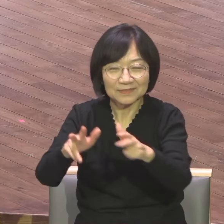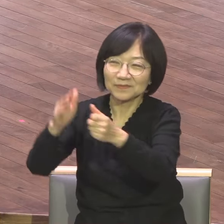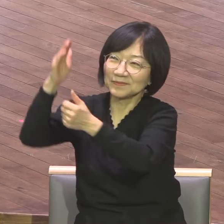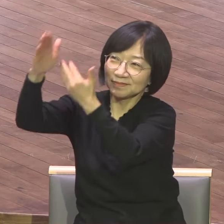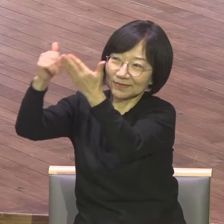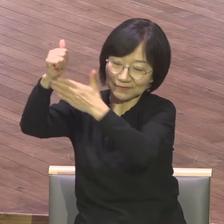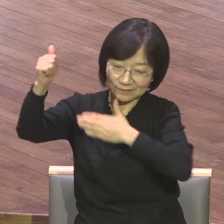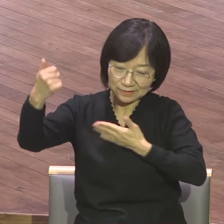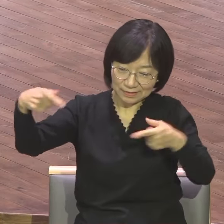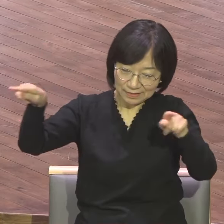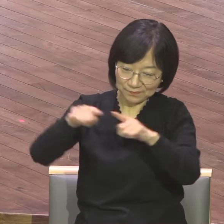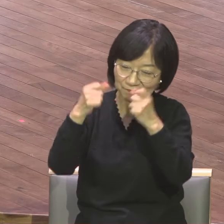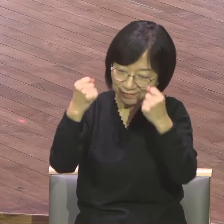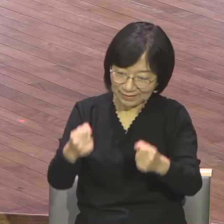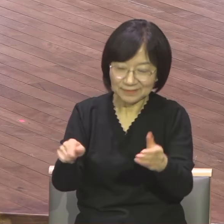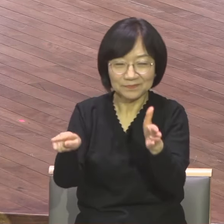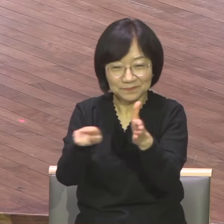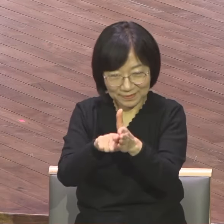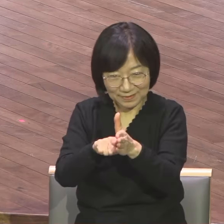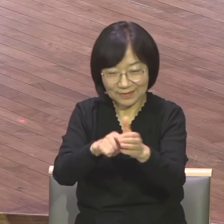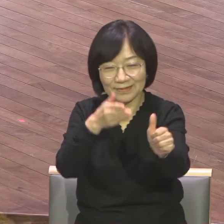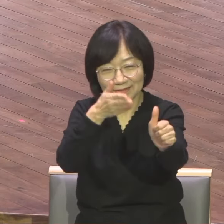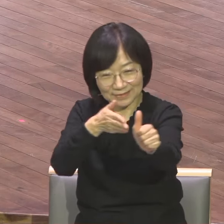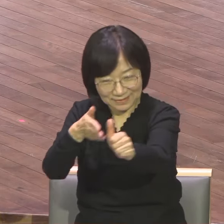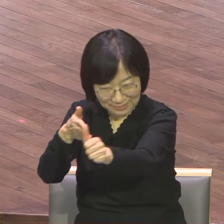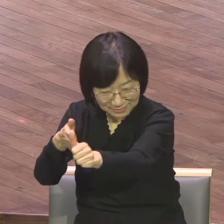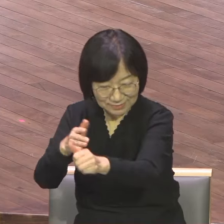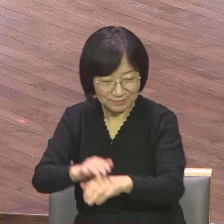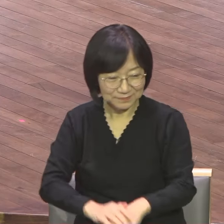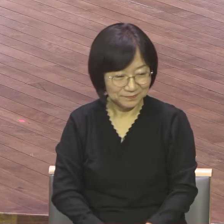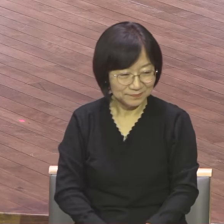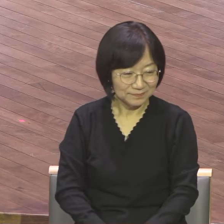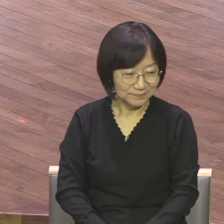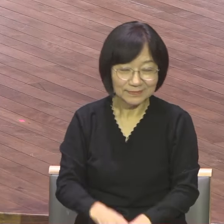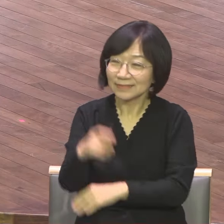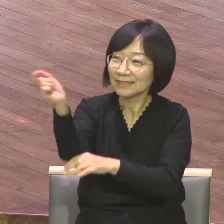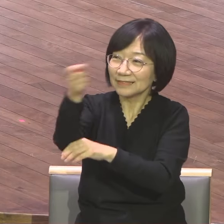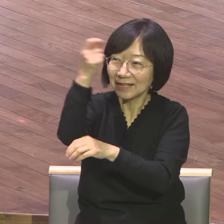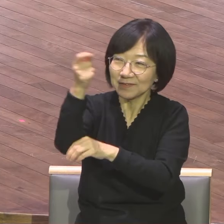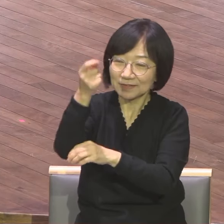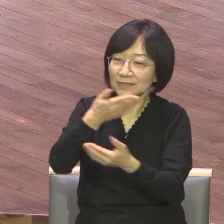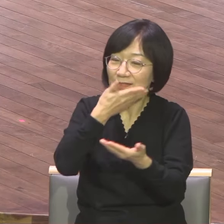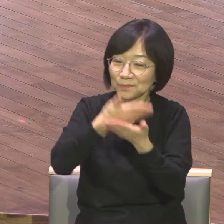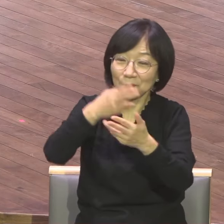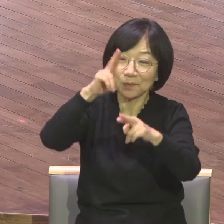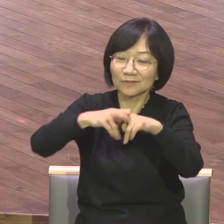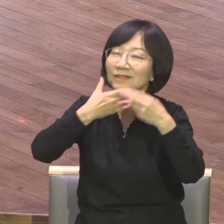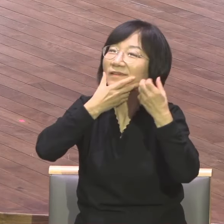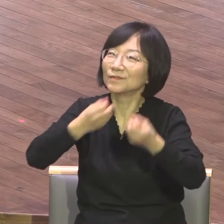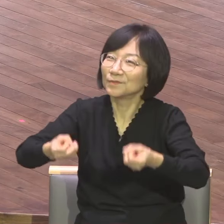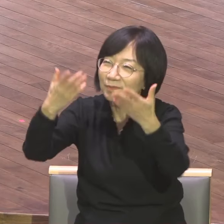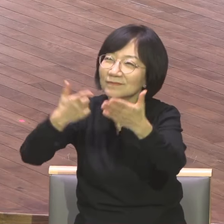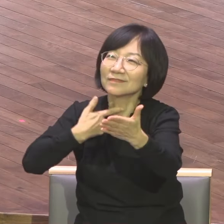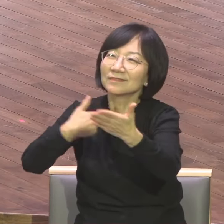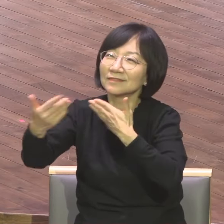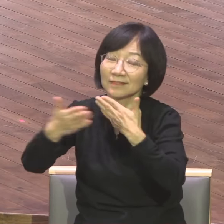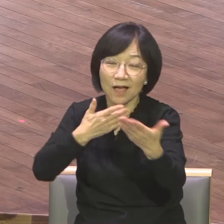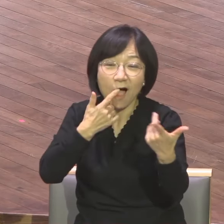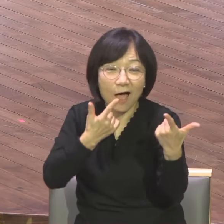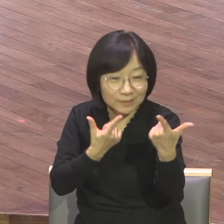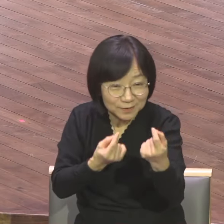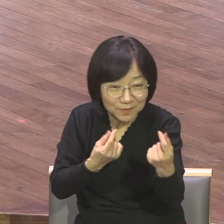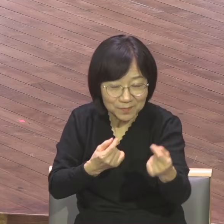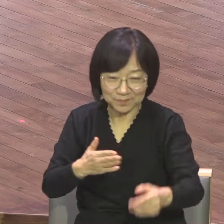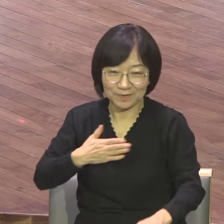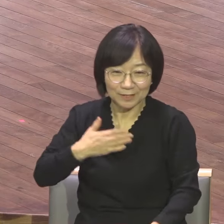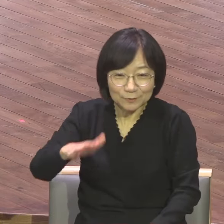그만큼 하나님 보좌의 축복을 다윗이 맛본 것처럼 나도 하나님의 나라의 축복,